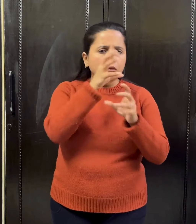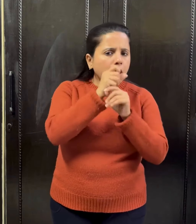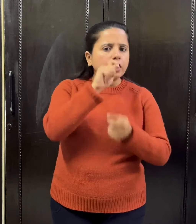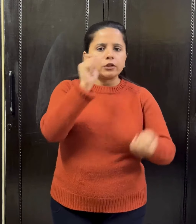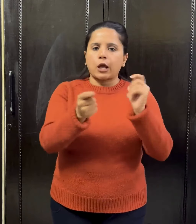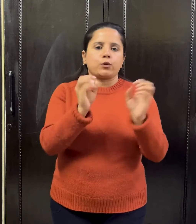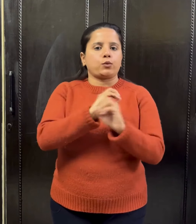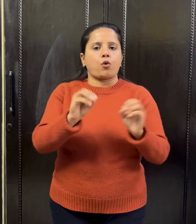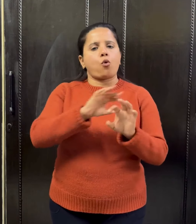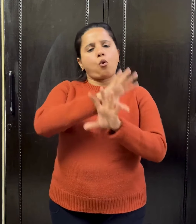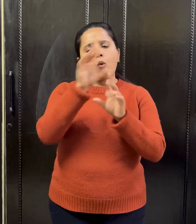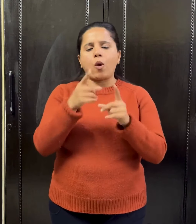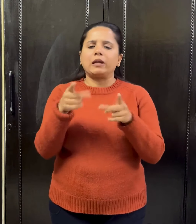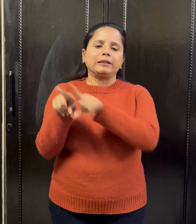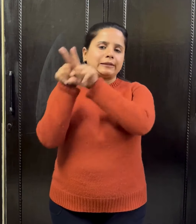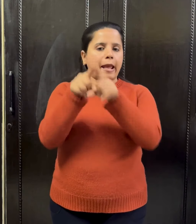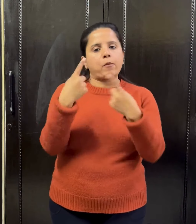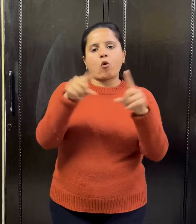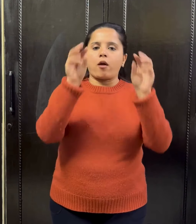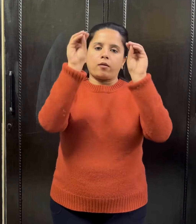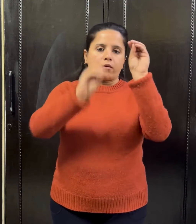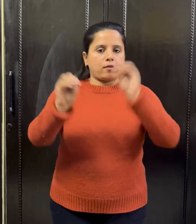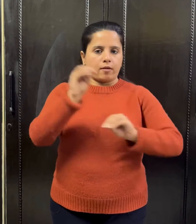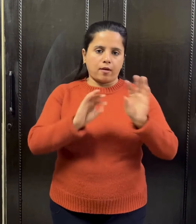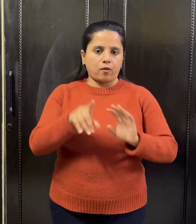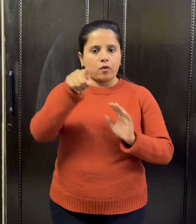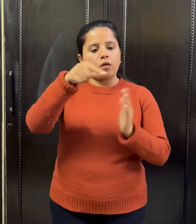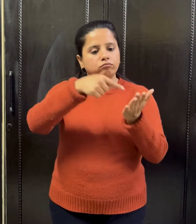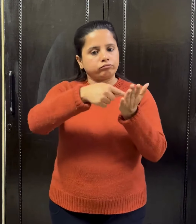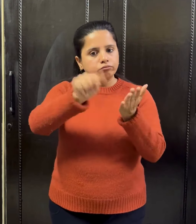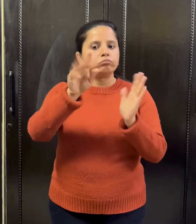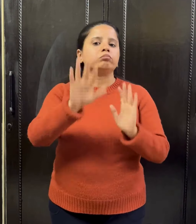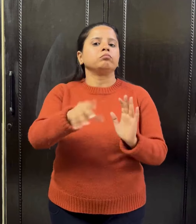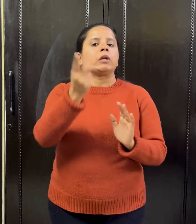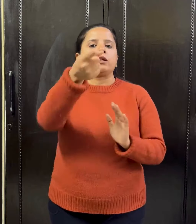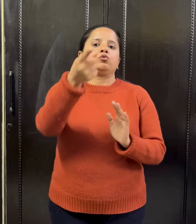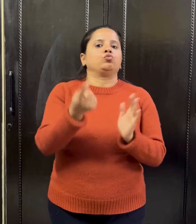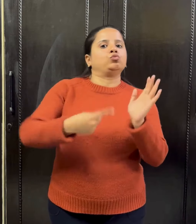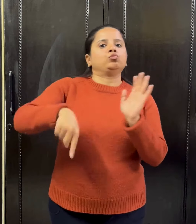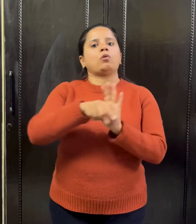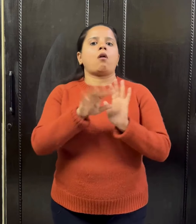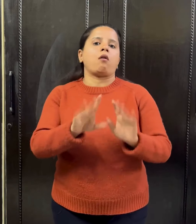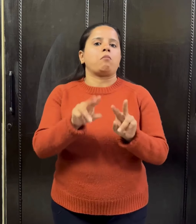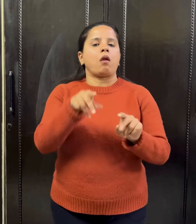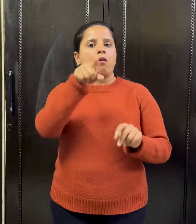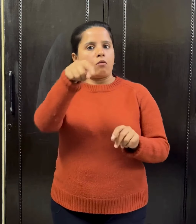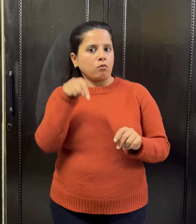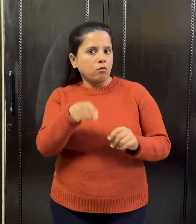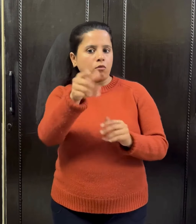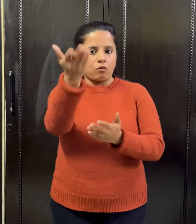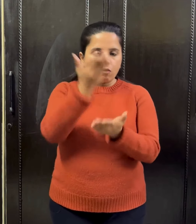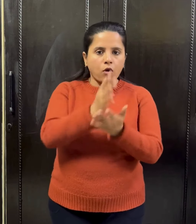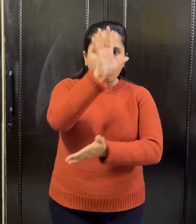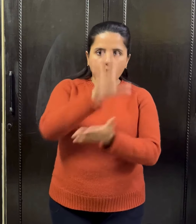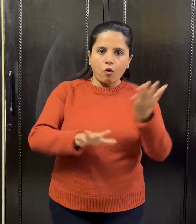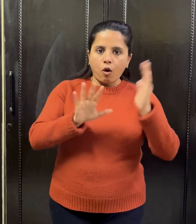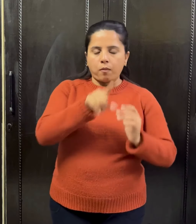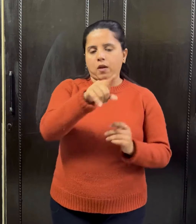गया है। आप यह प्रमाणित करते हैं कि आपके द्वारा सबमिट किए गए डॉक्यूमेंट्स सच और सही